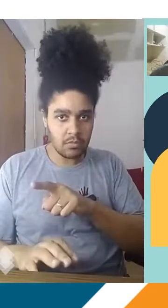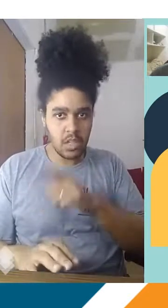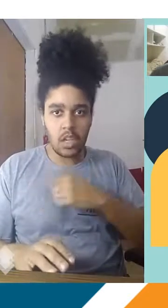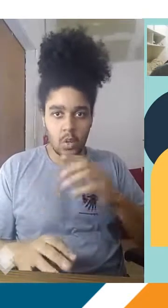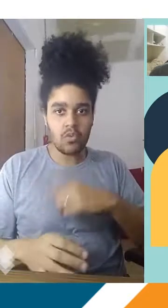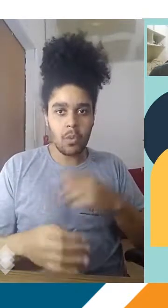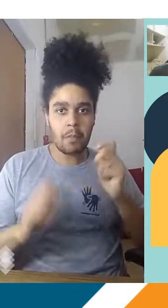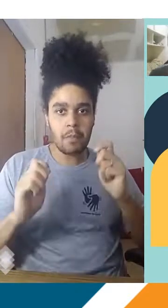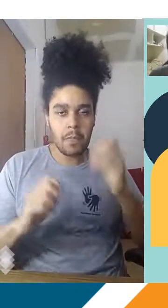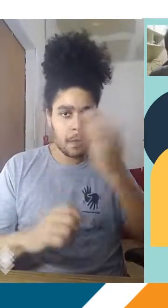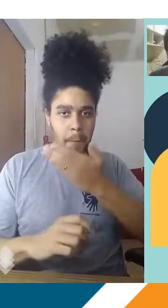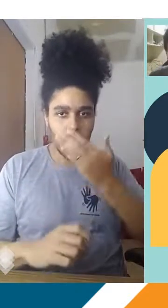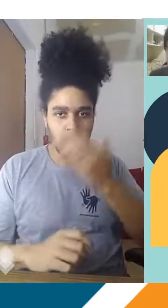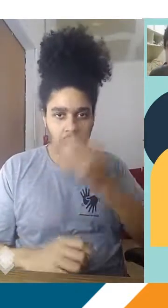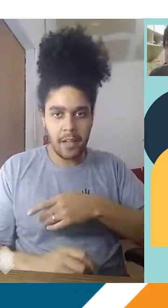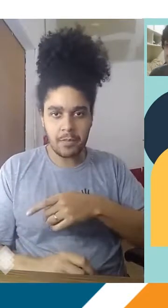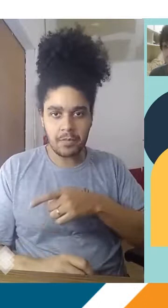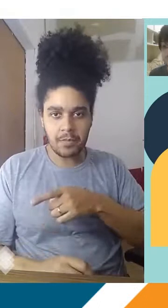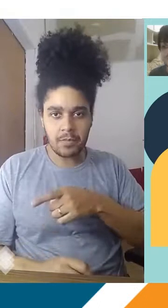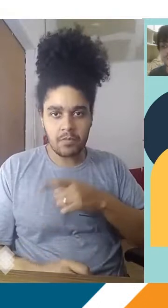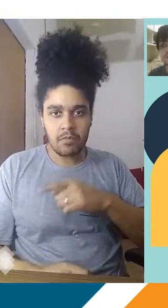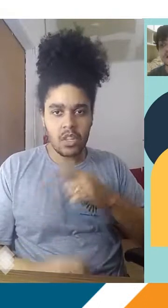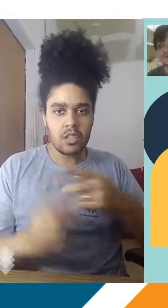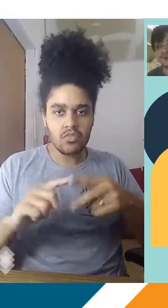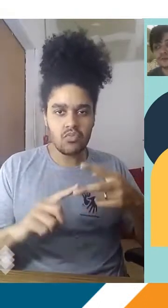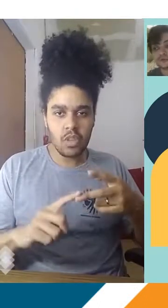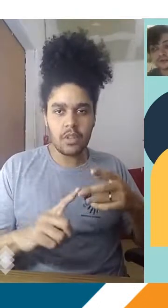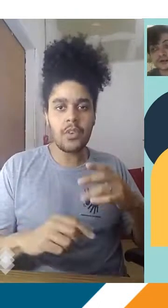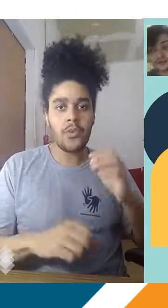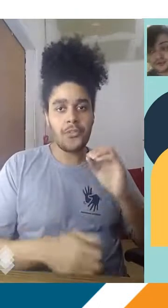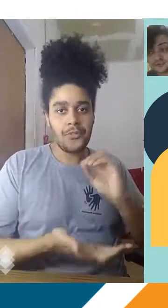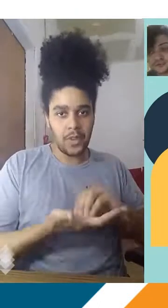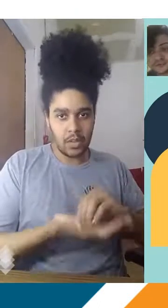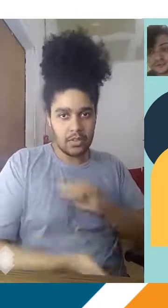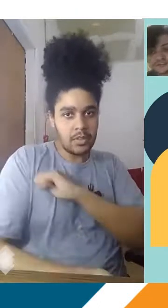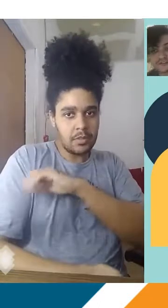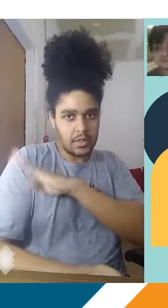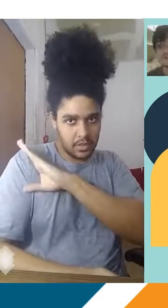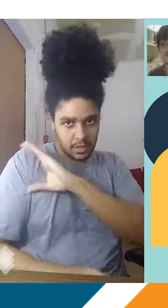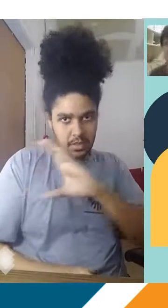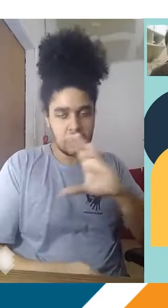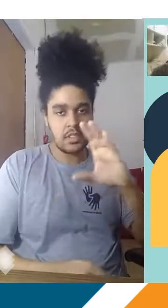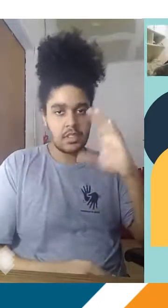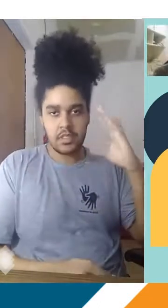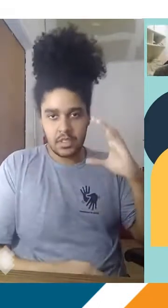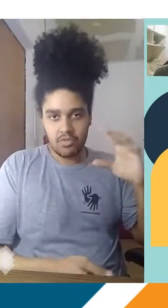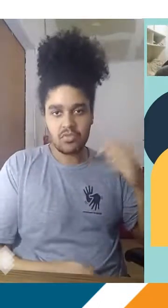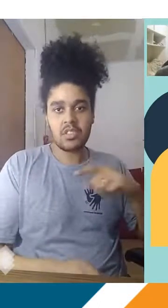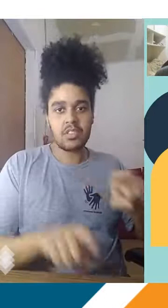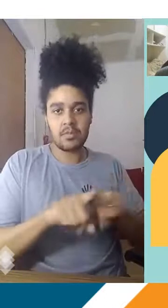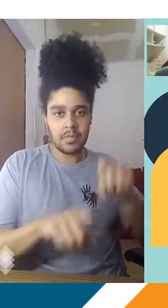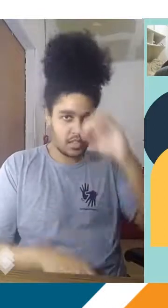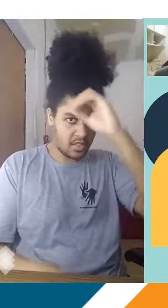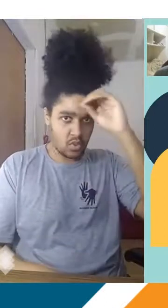ou seja, aquilo que eu estou procurando provar. São esses dois fatores, a ausência de alfabetização científica e a ignorância